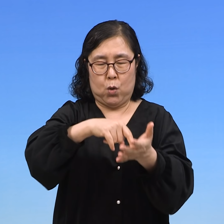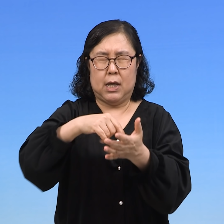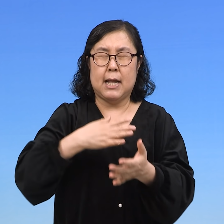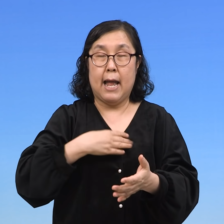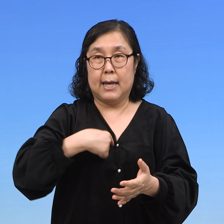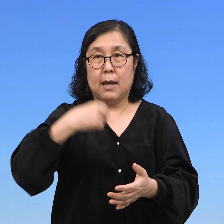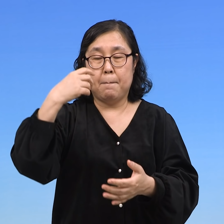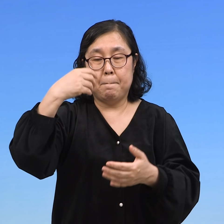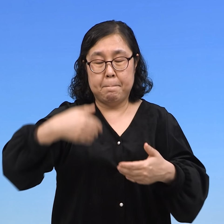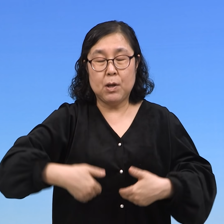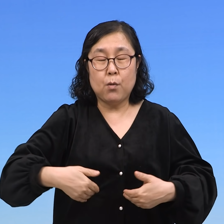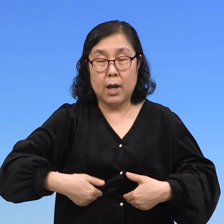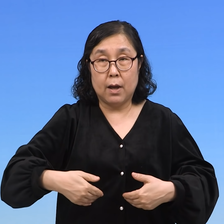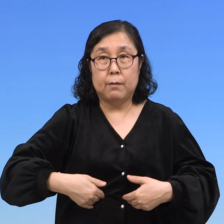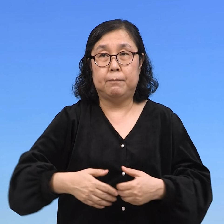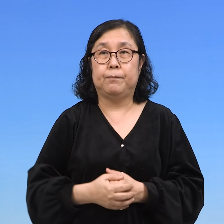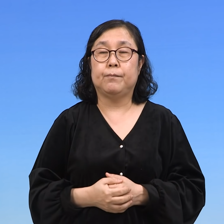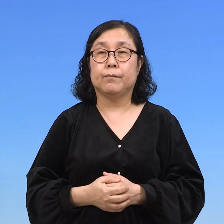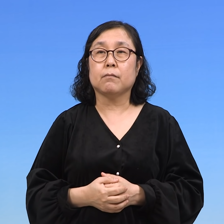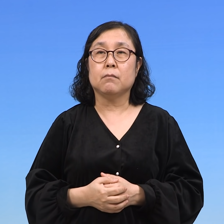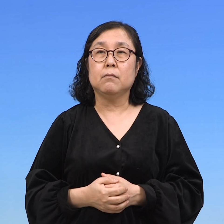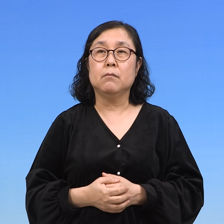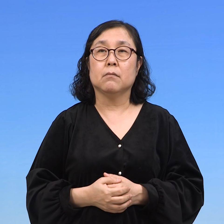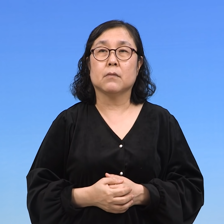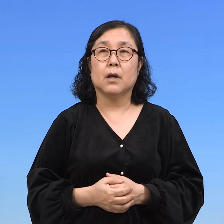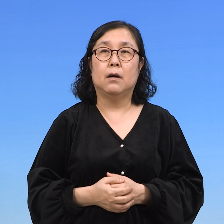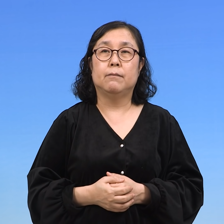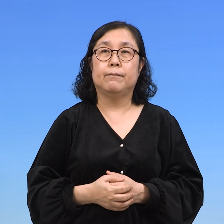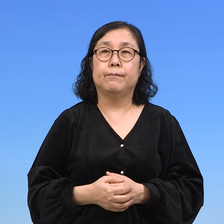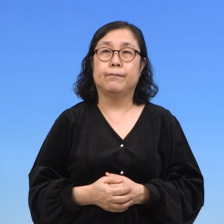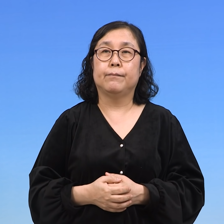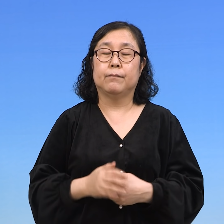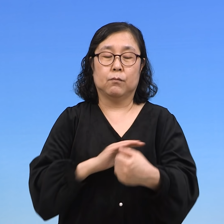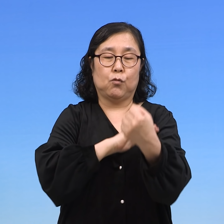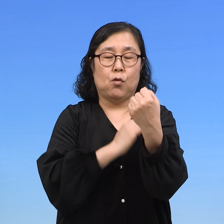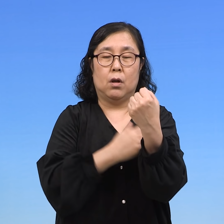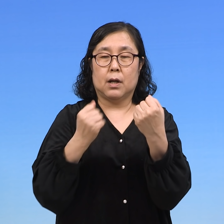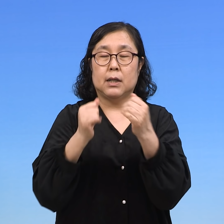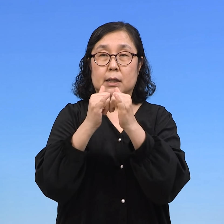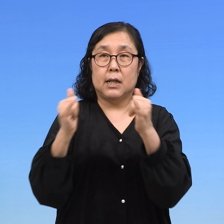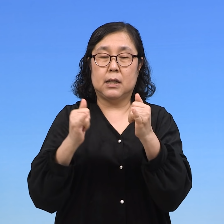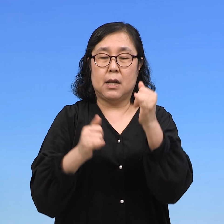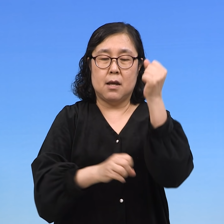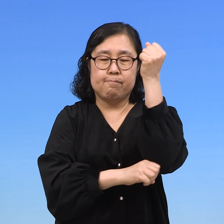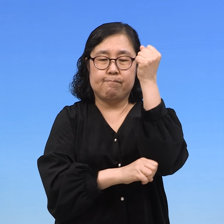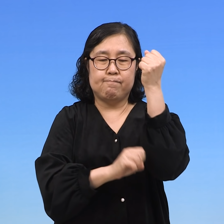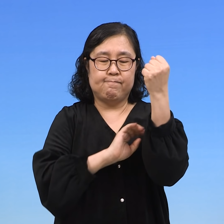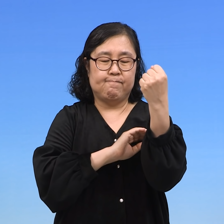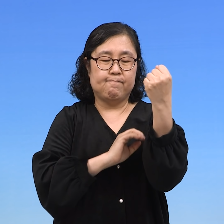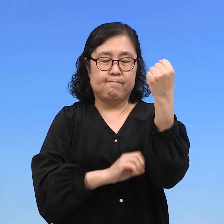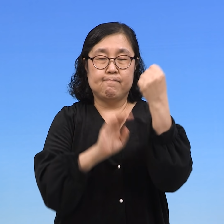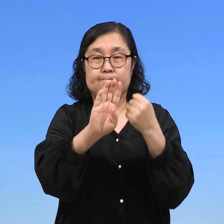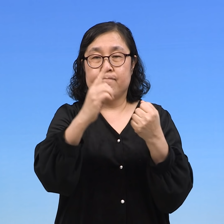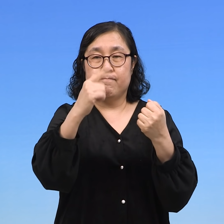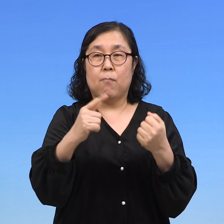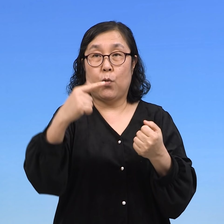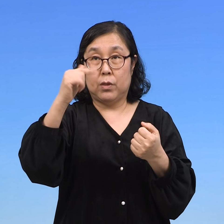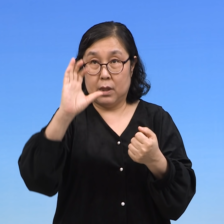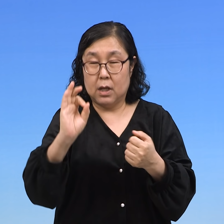이 서기관들의 이 기득권자들의 본능 그래서 이걸로 해서 이런 아주 저열한